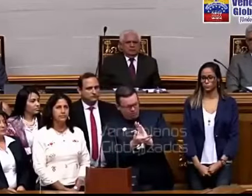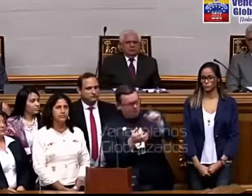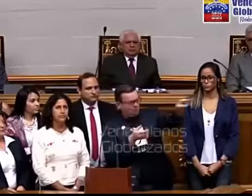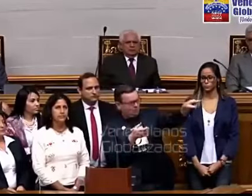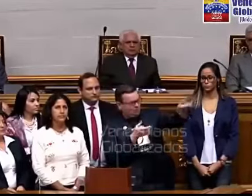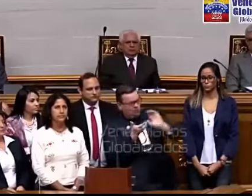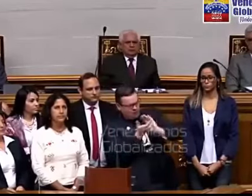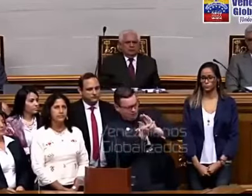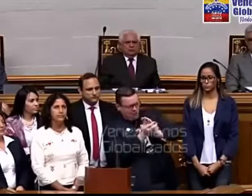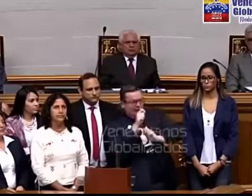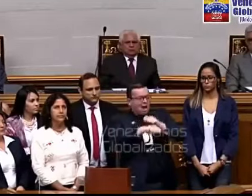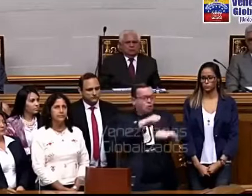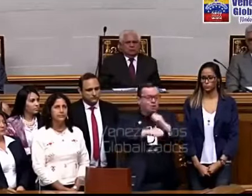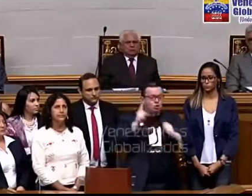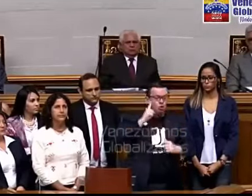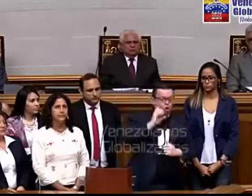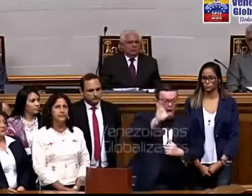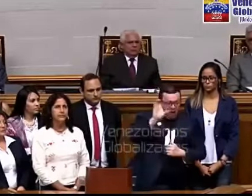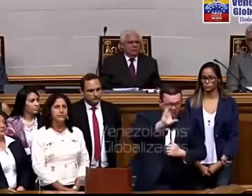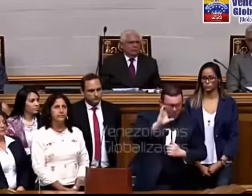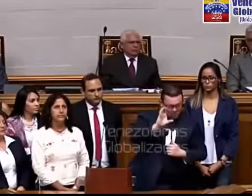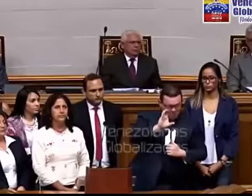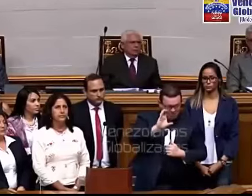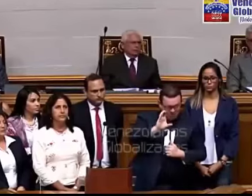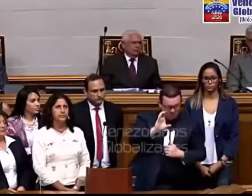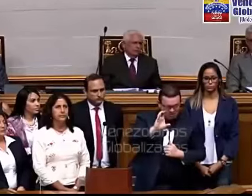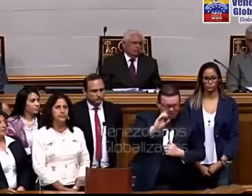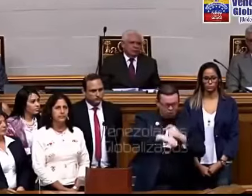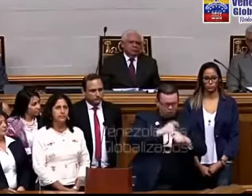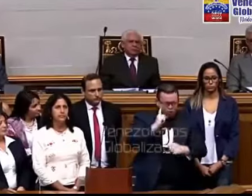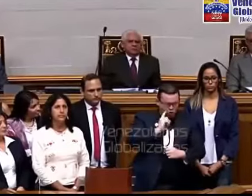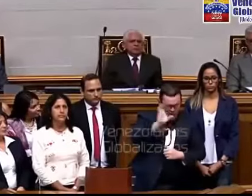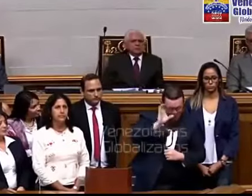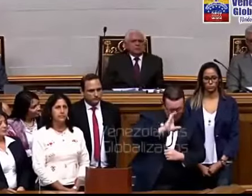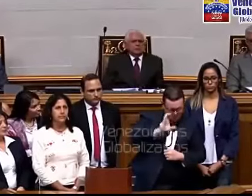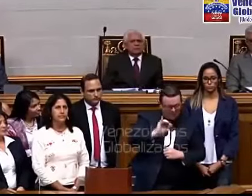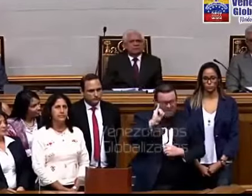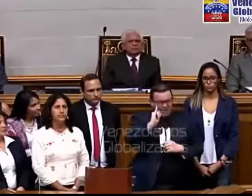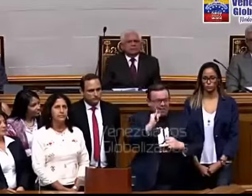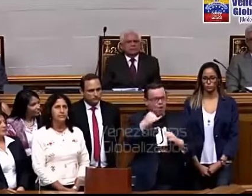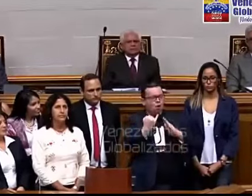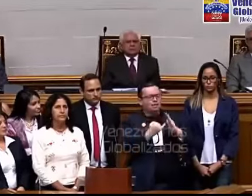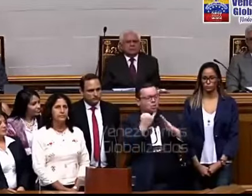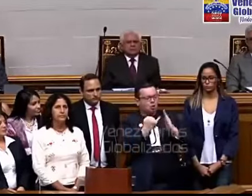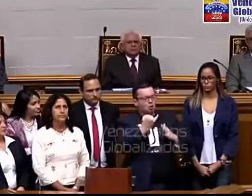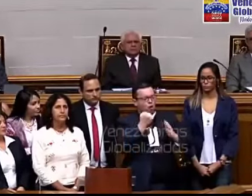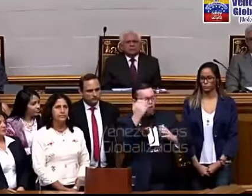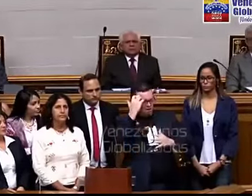representada por mi persona, sino también la Fundación Vanessa Peretti, la Asociación de Sordos de Caracas e